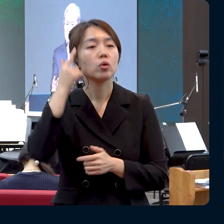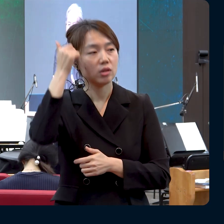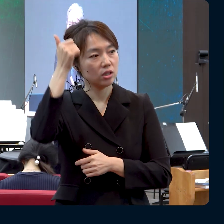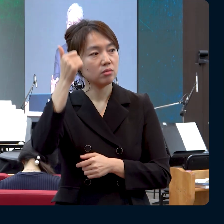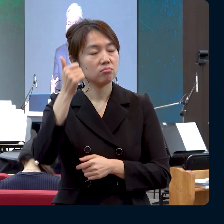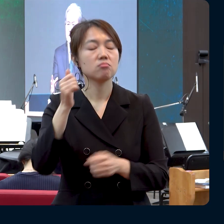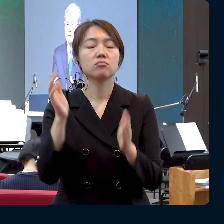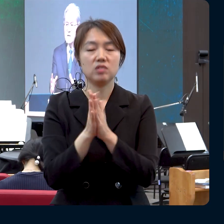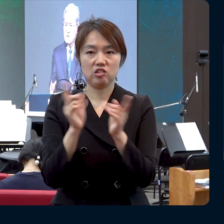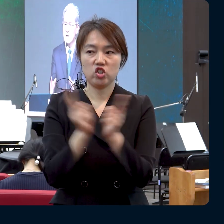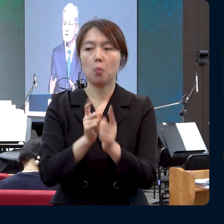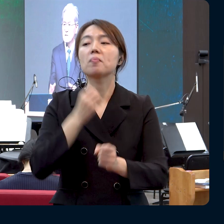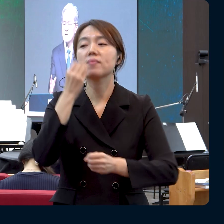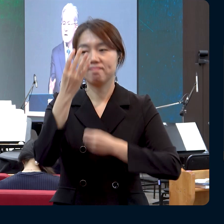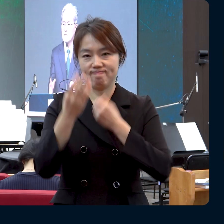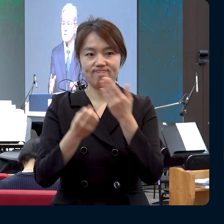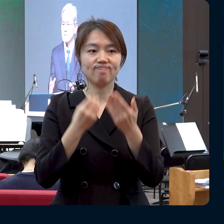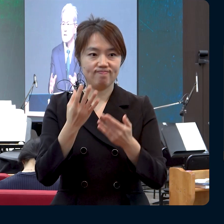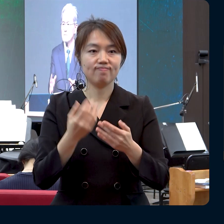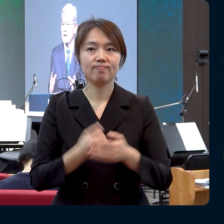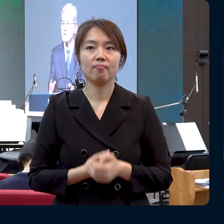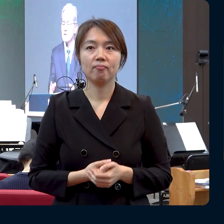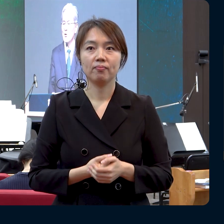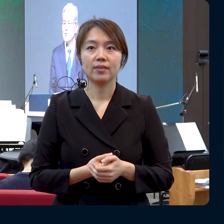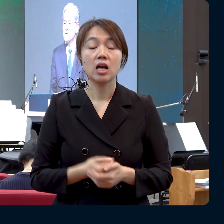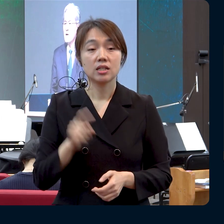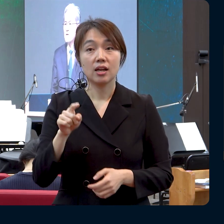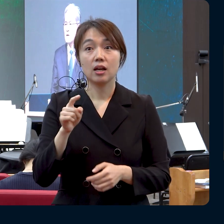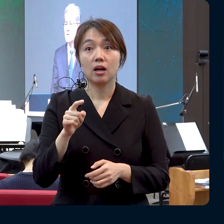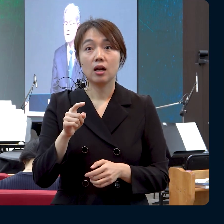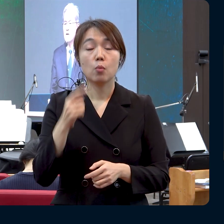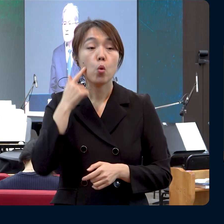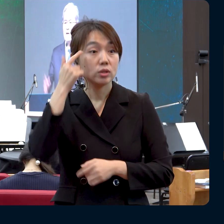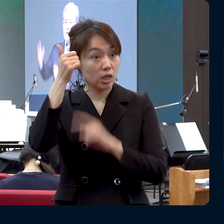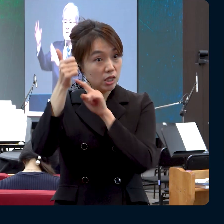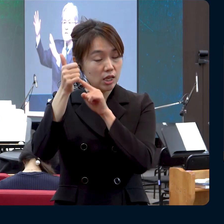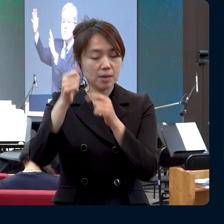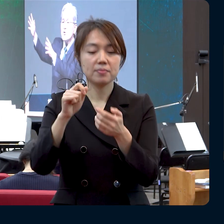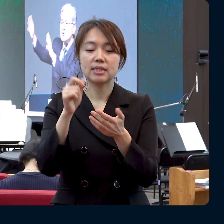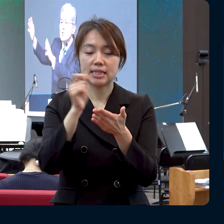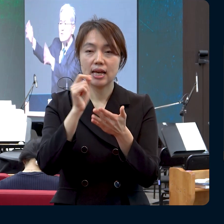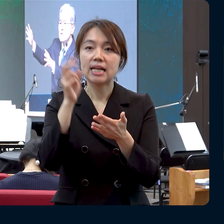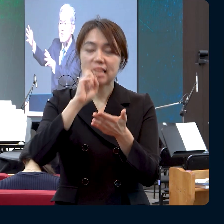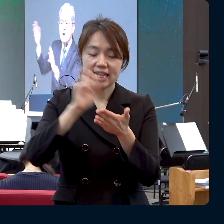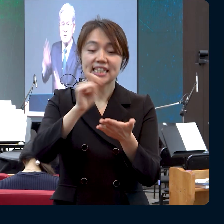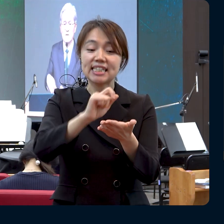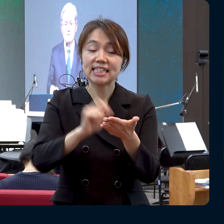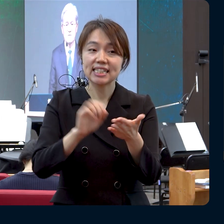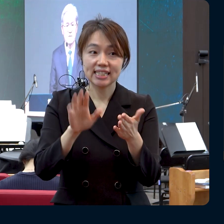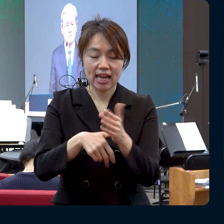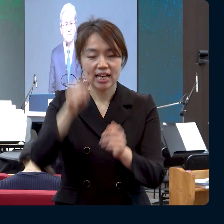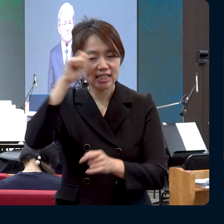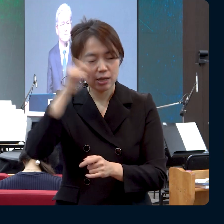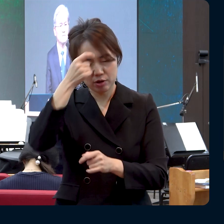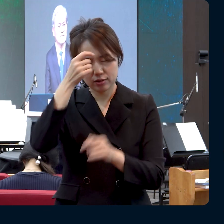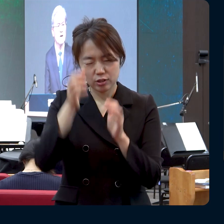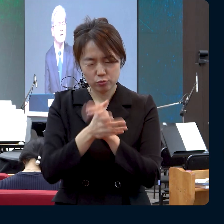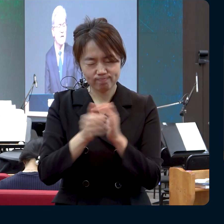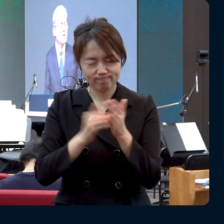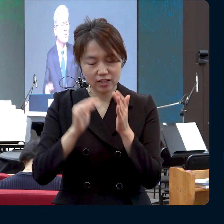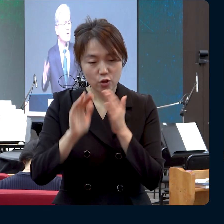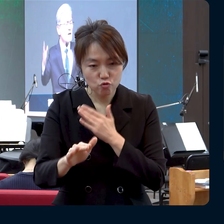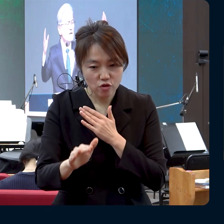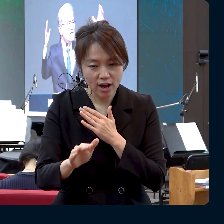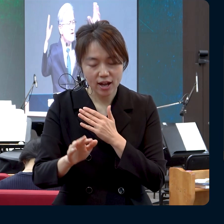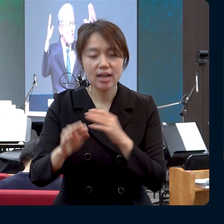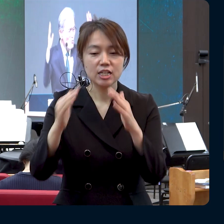간증하셨거든요. 자기가 이 찬양을 만들 때 어떤 상황이었냐면 새벽 기도 끝나고 와서 만들었어요.